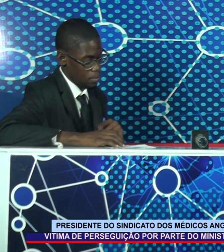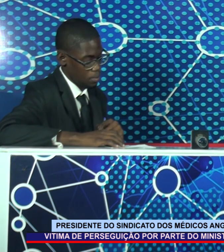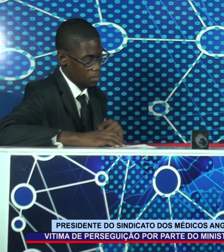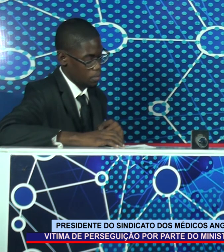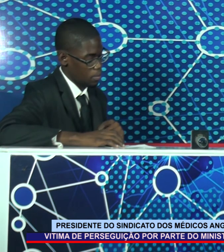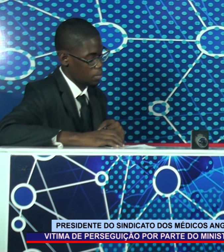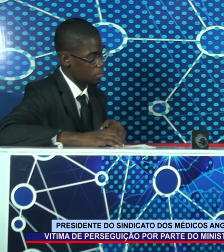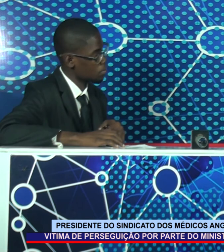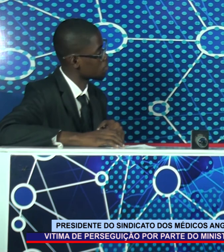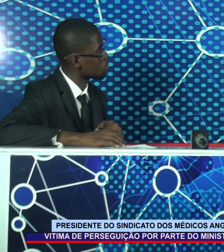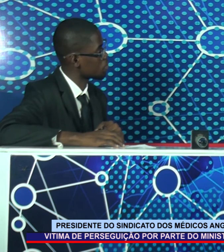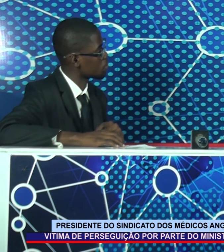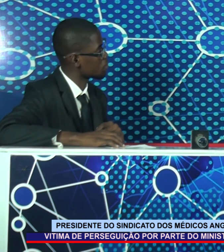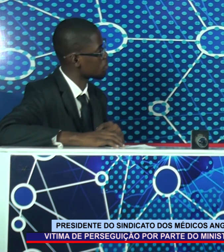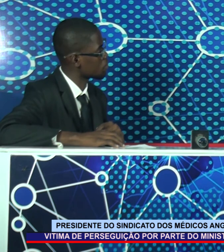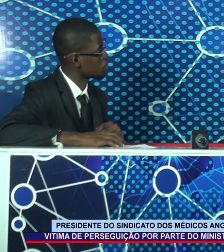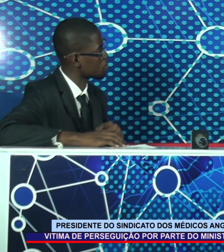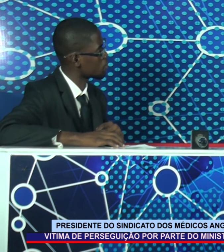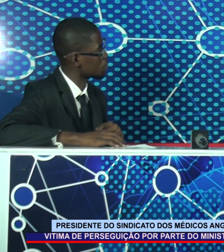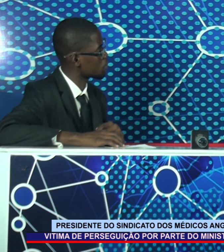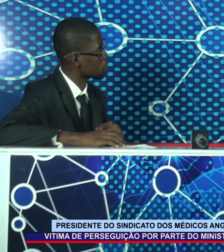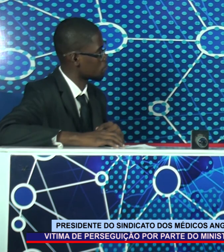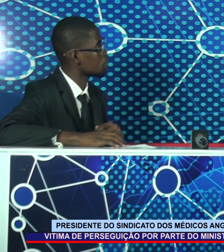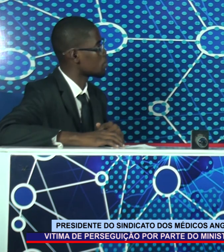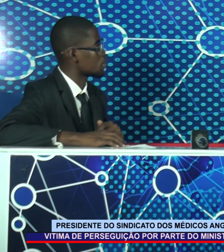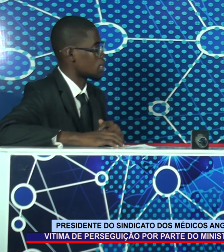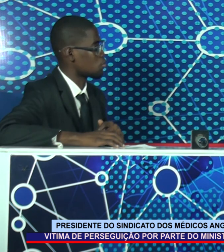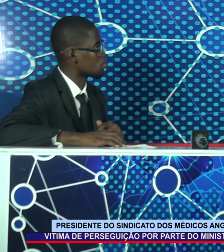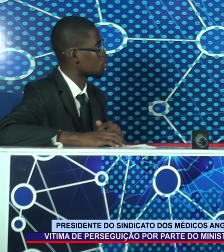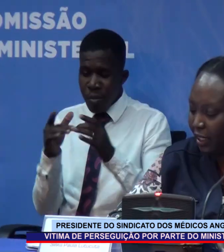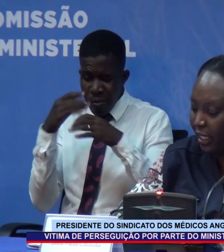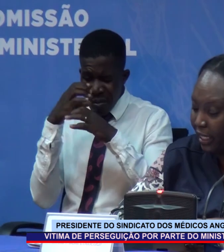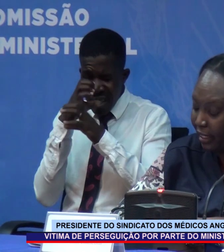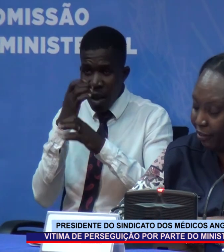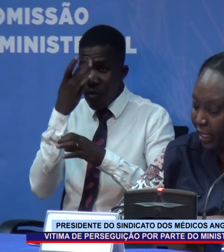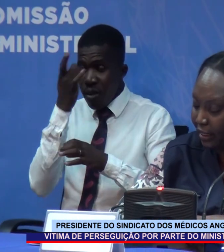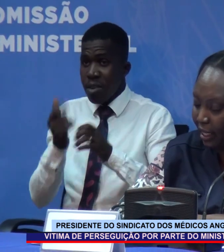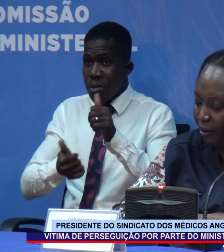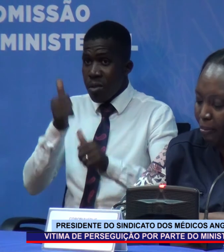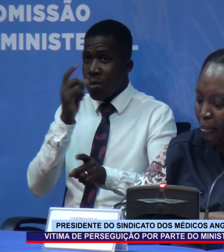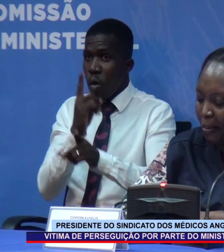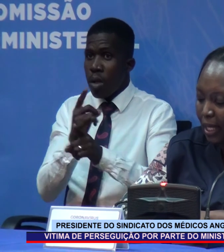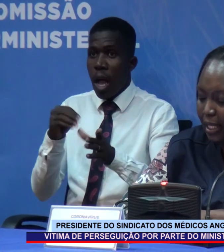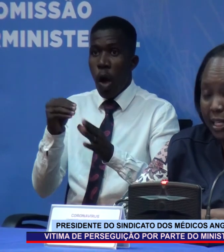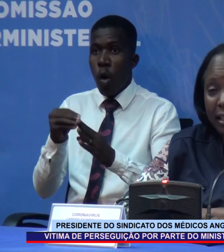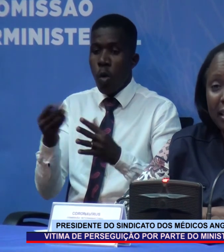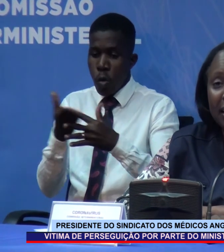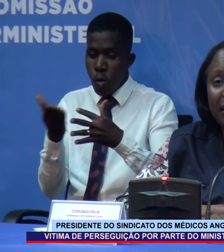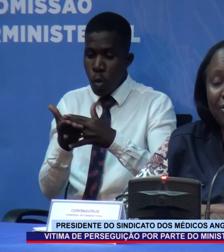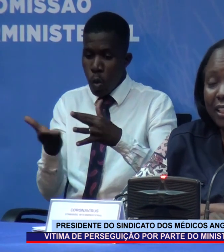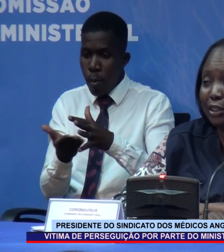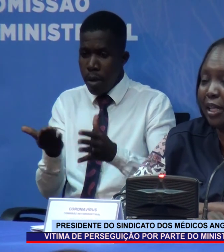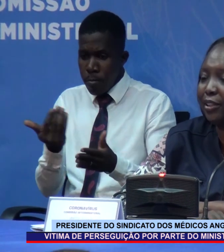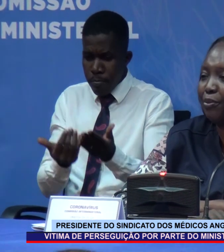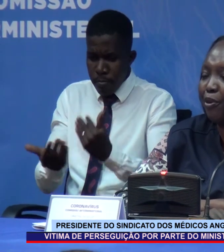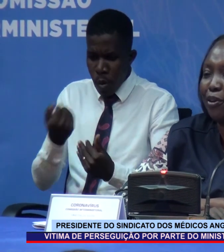vejo quantos testes são feitos diariamente. Então, vejo que nós não temos capacidade. Certo. O dado é, não temos capacidade, ou estamos a